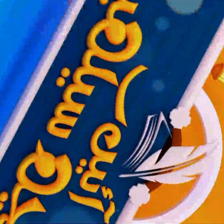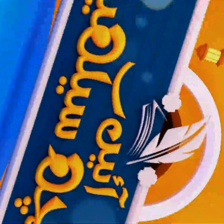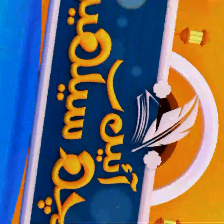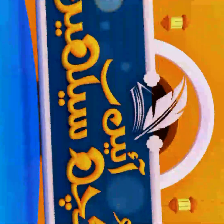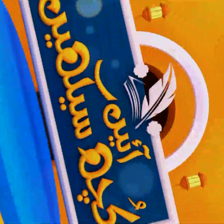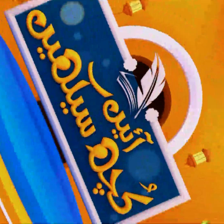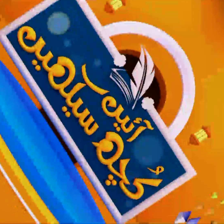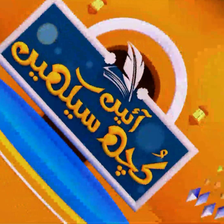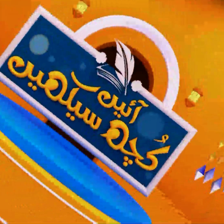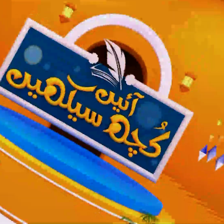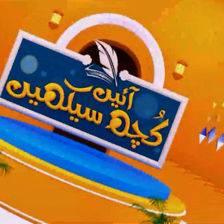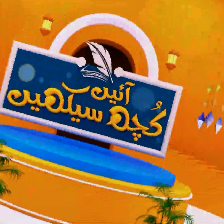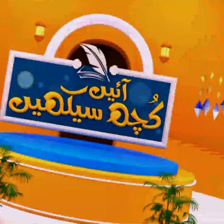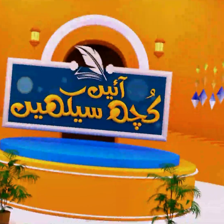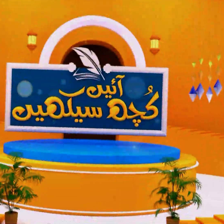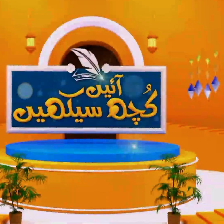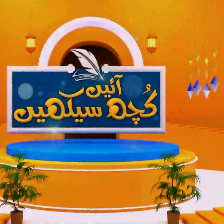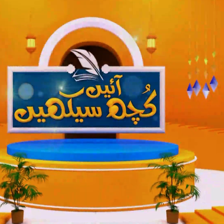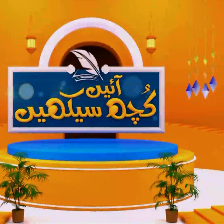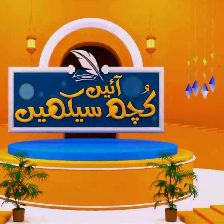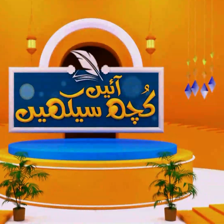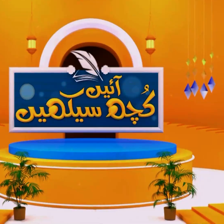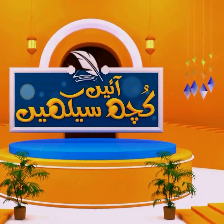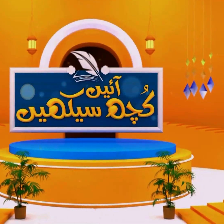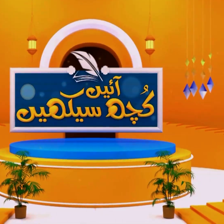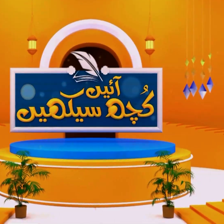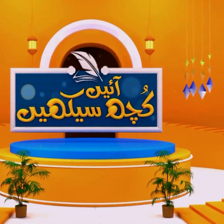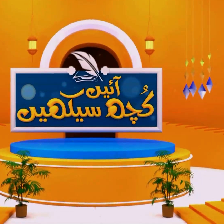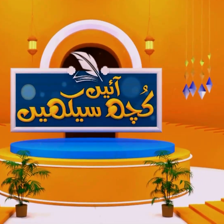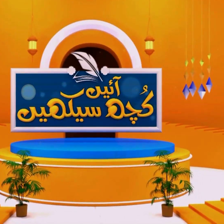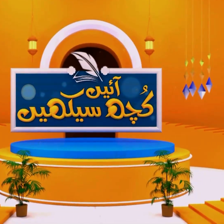آئے کچھ سیکھیں آئے کچھ سیکھیں